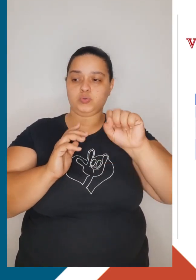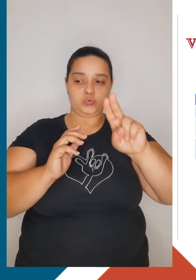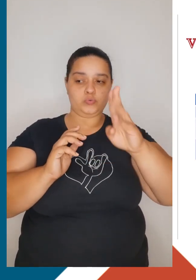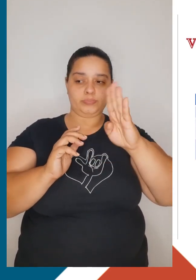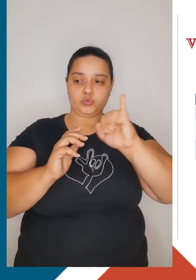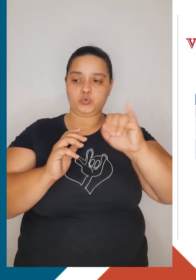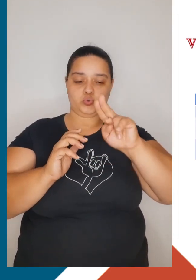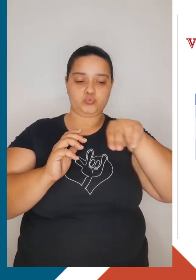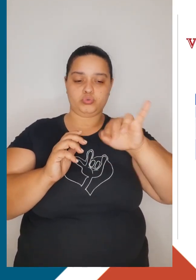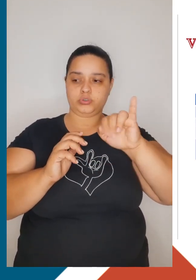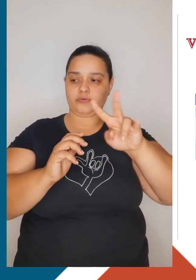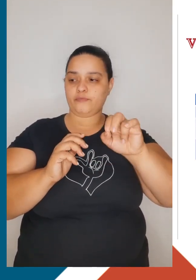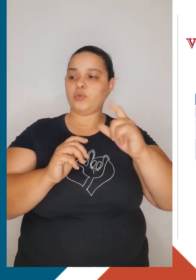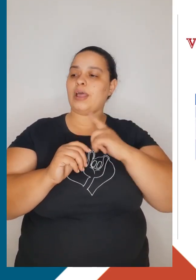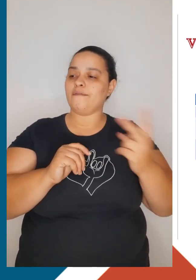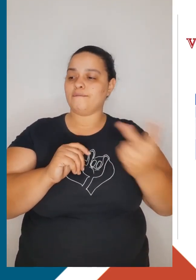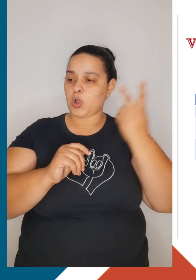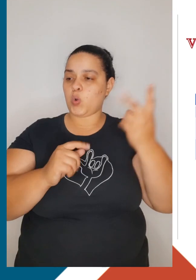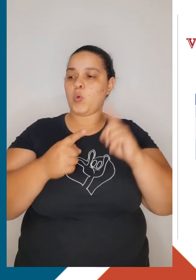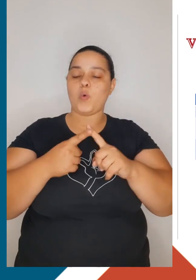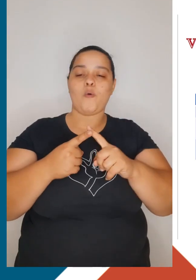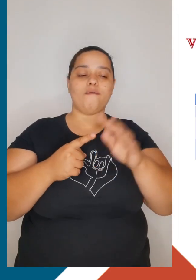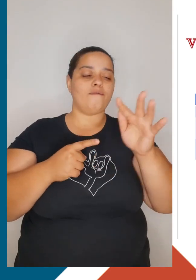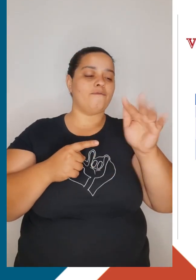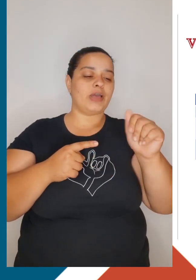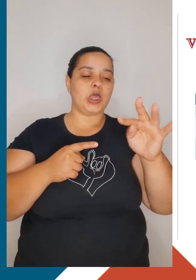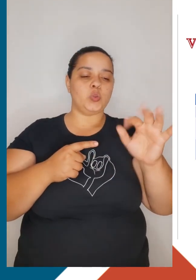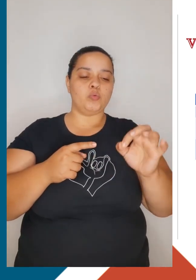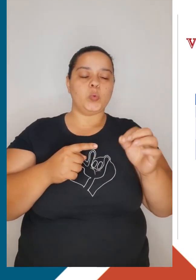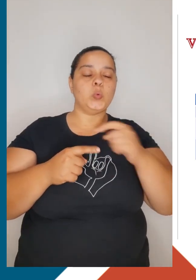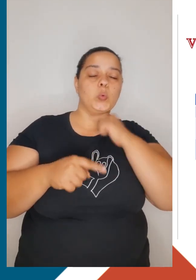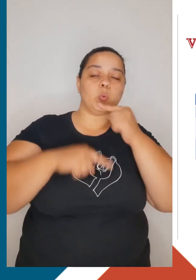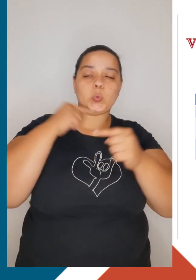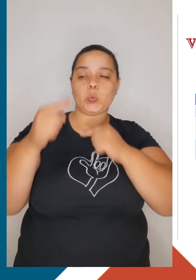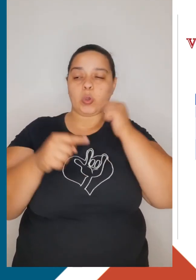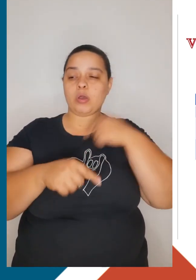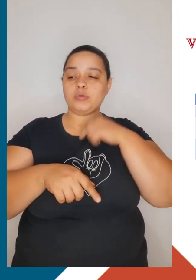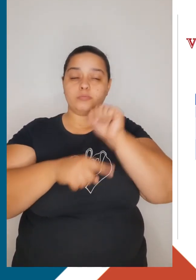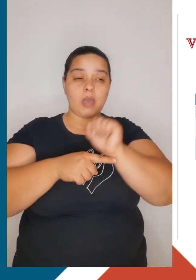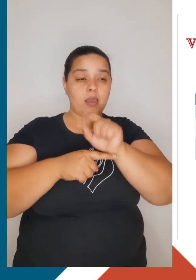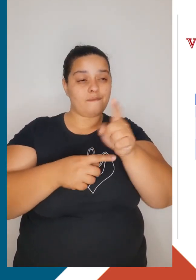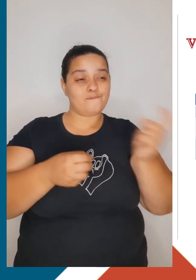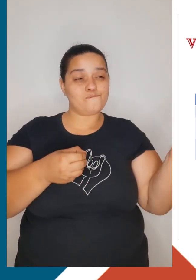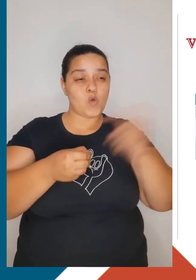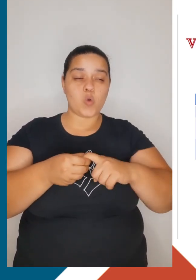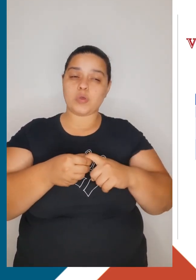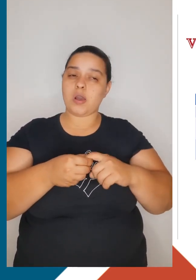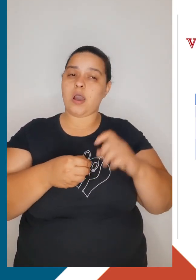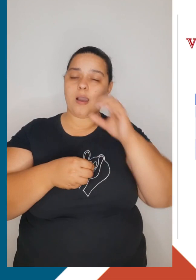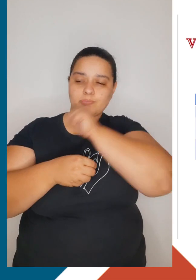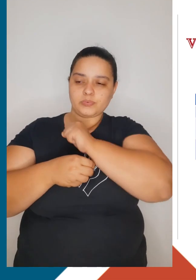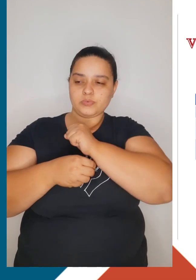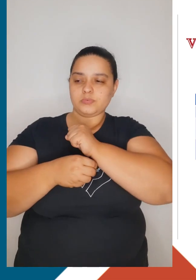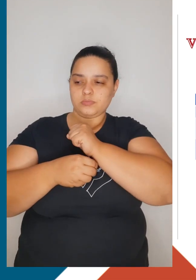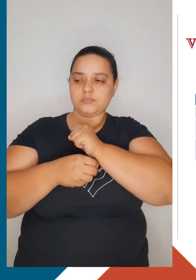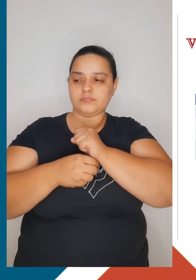no presente do subjuntivo o valor semântico de fato incerto. Espero que você volte logo. O